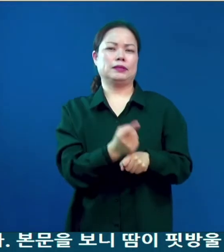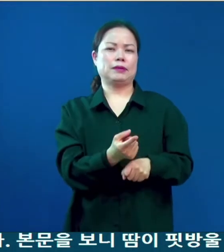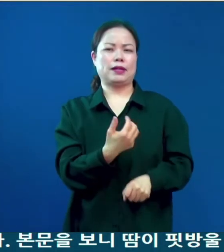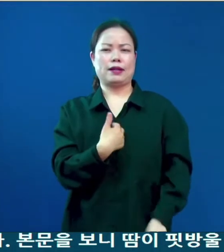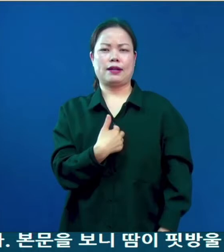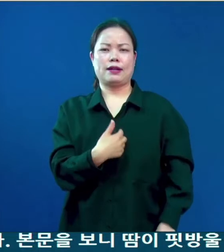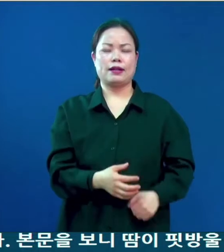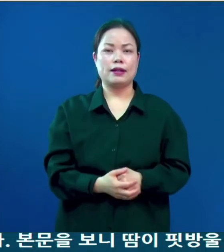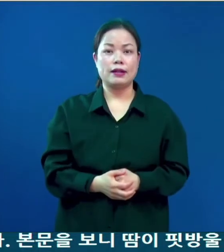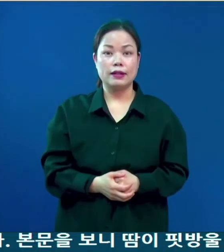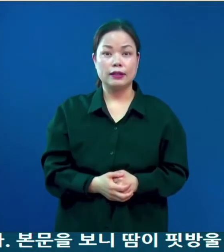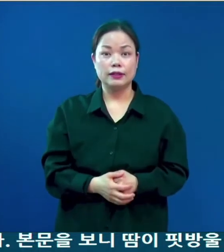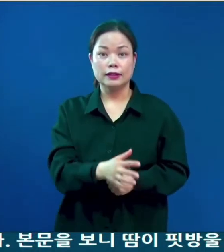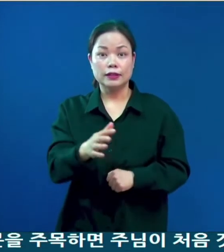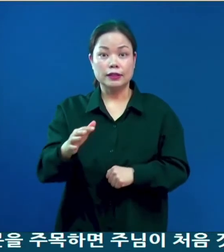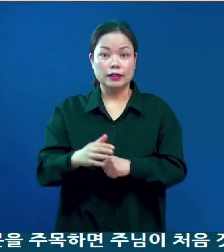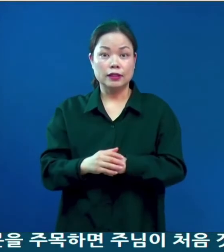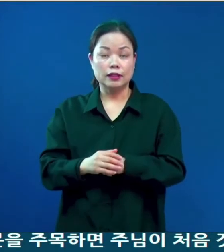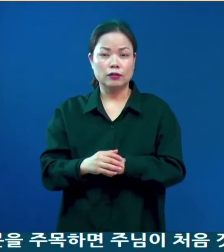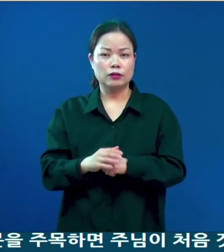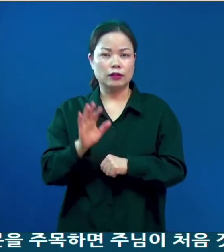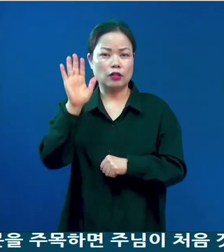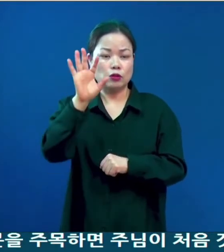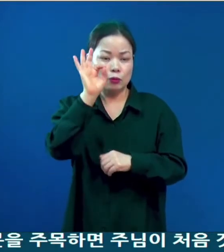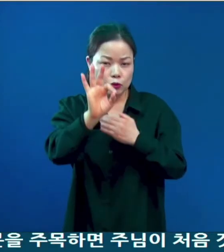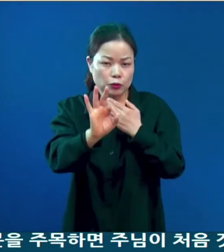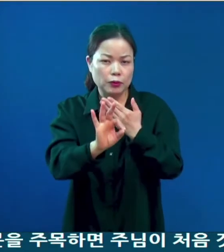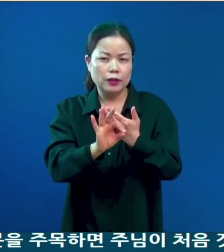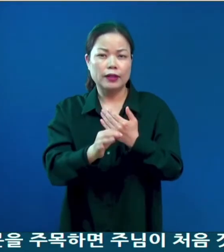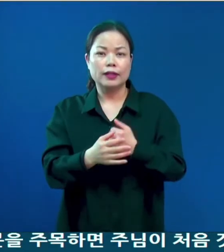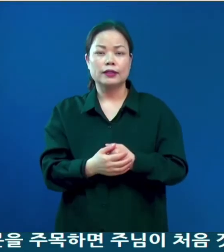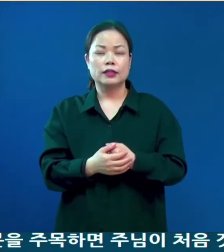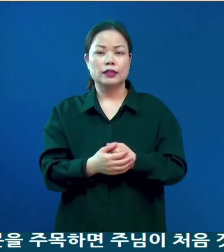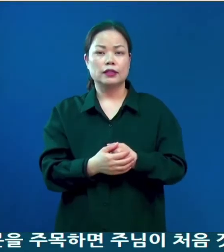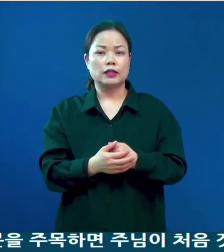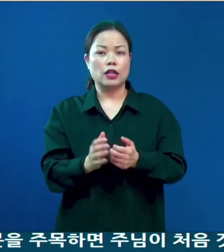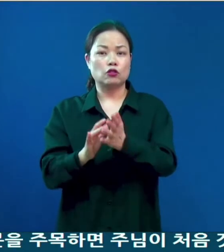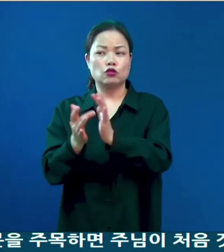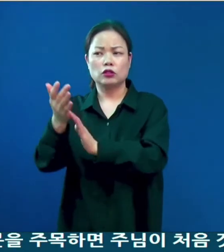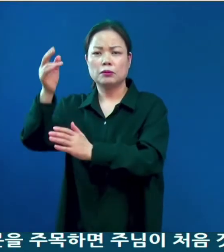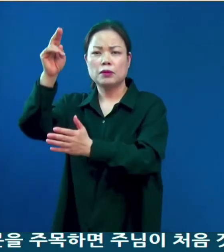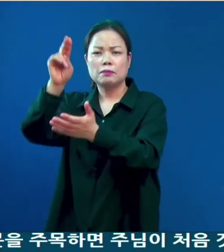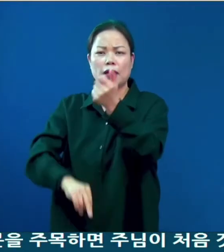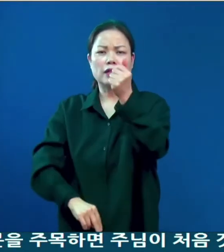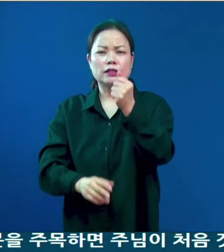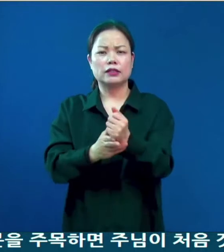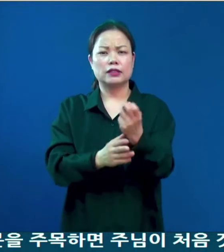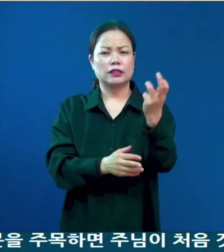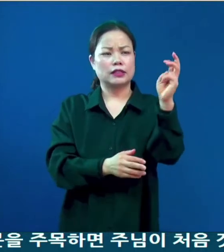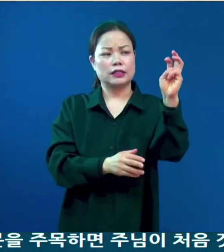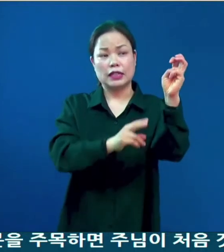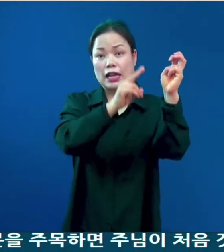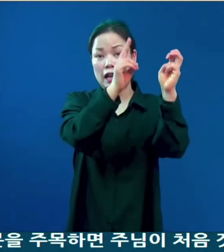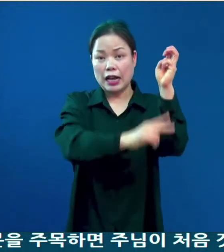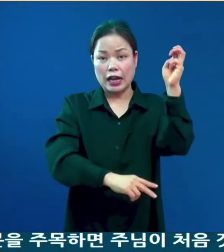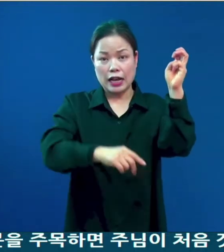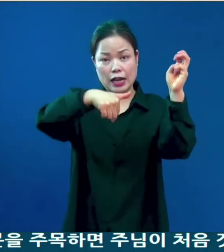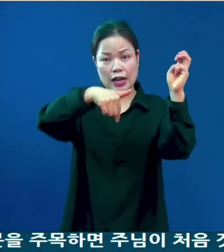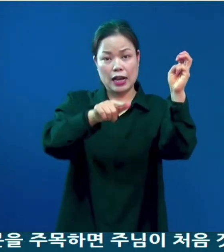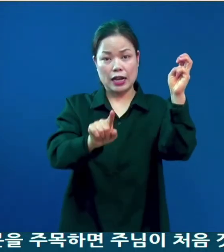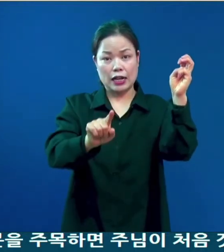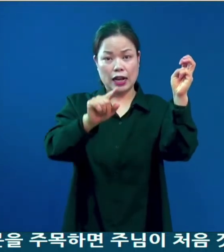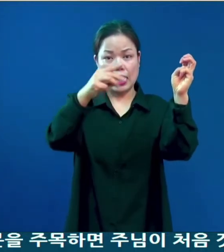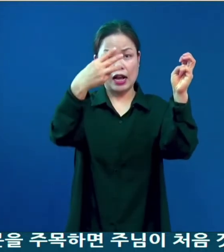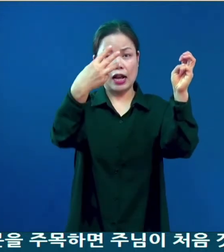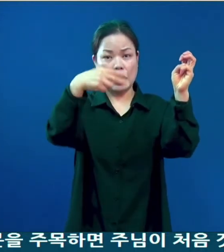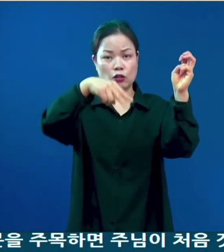것이죠. 그래서 이제 뒤에 보시면 나오지만 예수님을 팔아서 돈을 챙겼던 이 가룟 유다가 이제